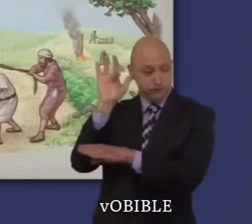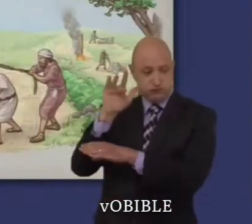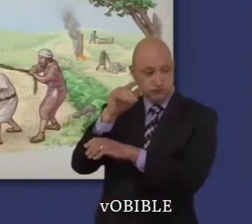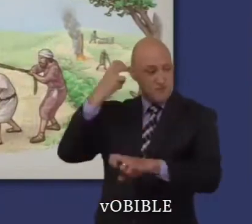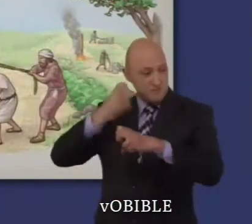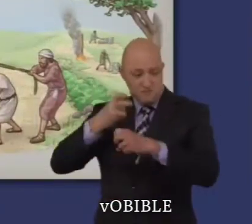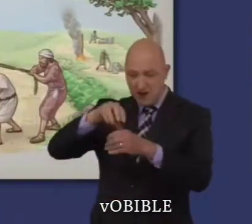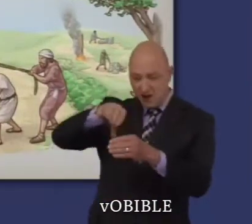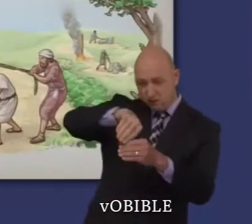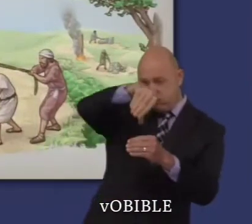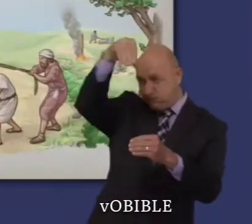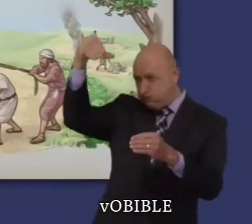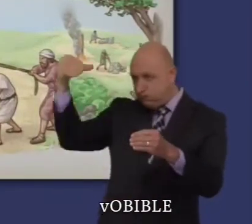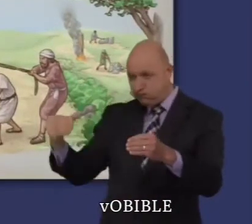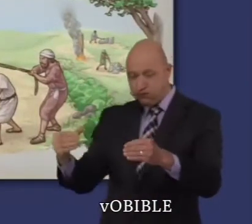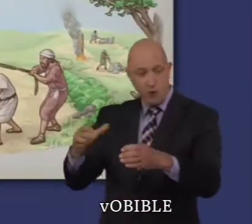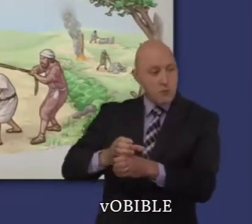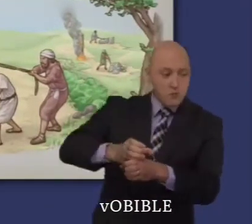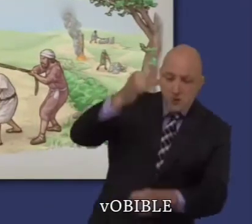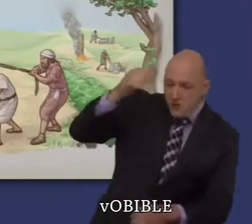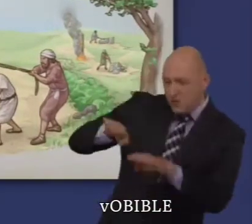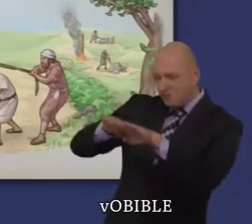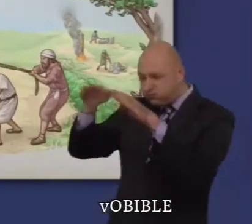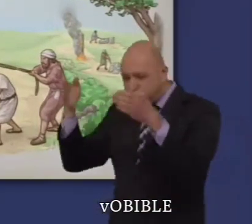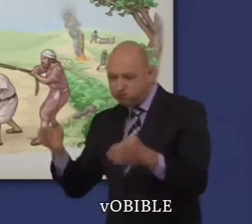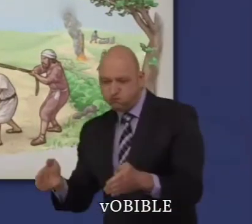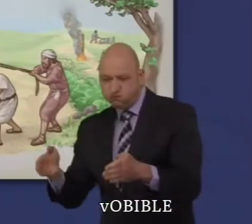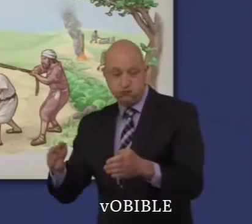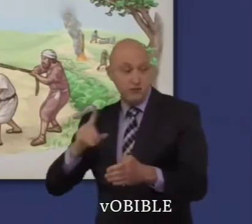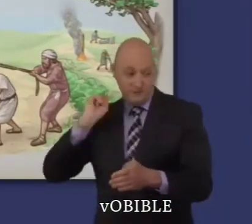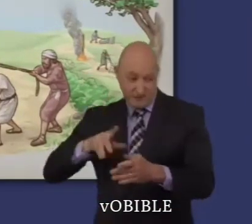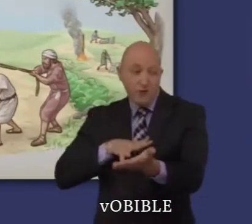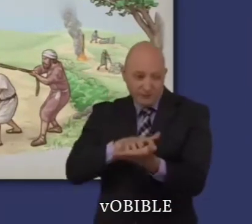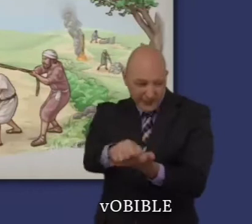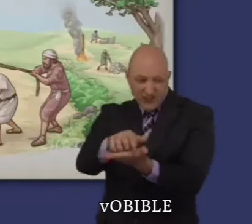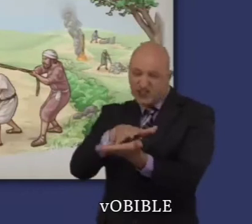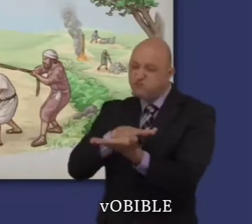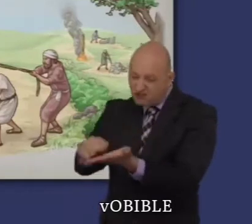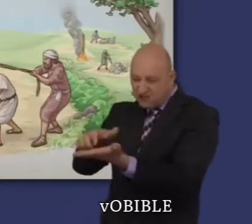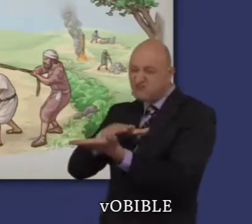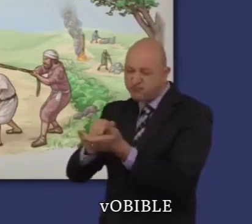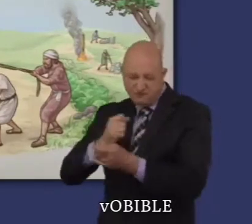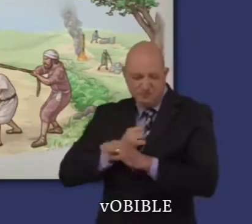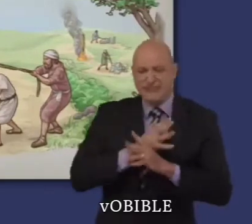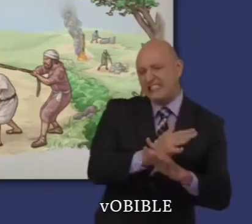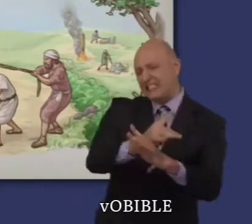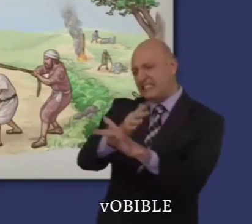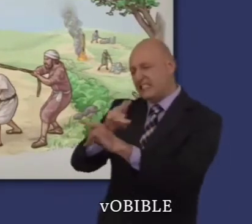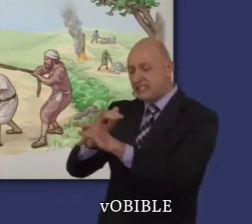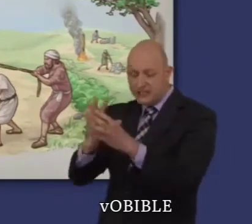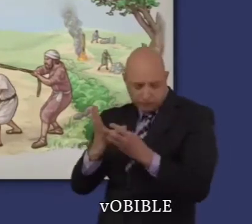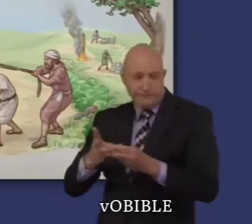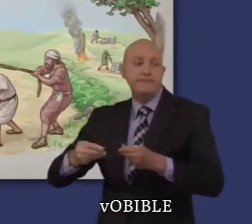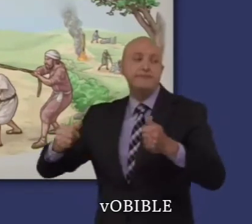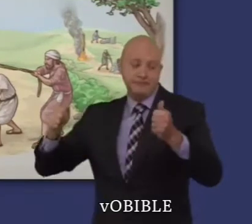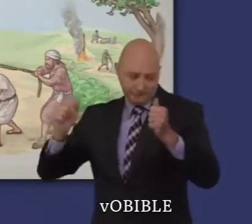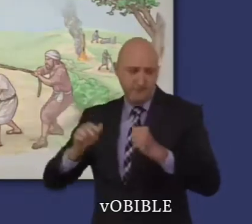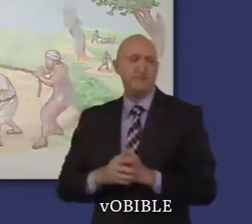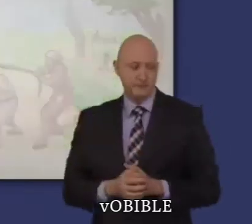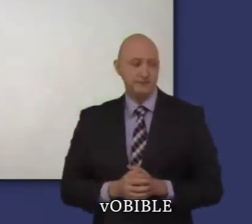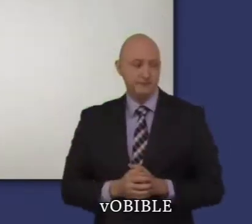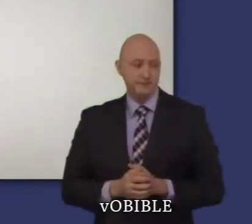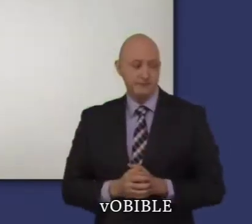miel. Mais c'est aussi un pays où règne le faux culte. C'est pourquoi au chapitre 12,